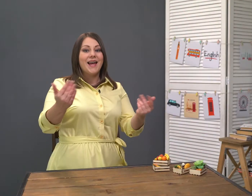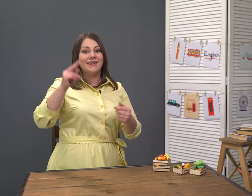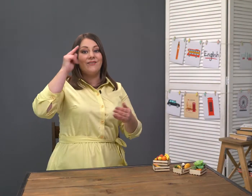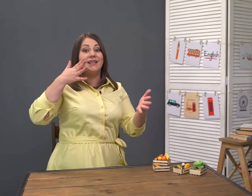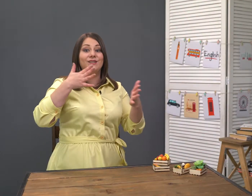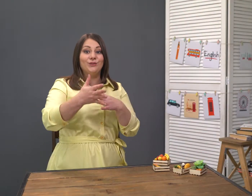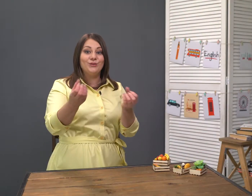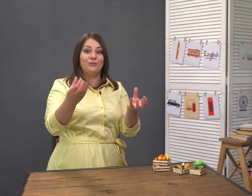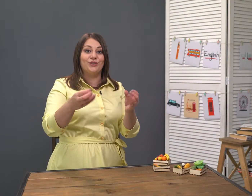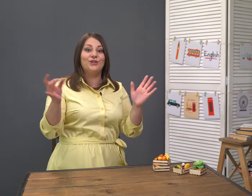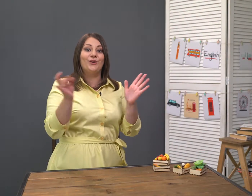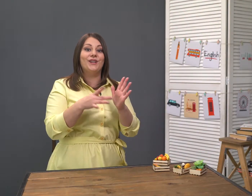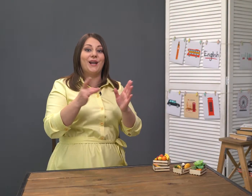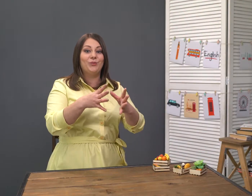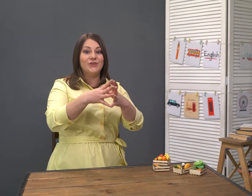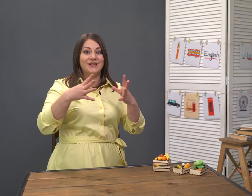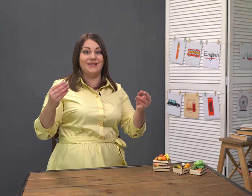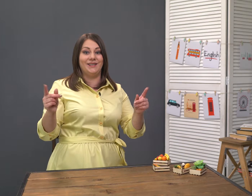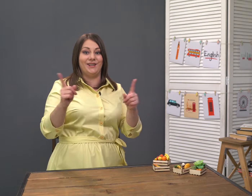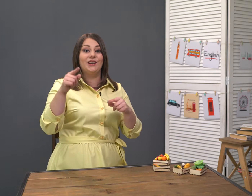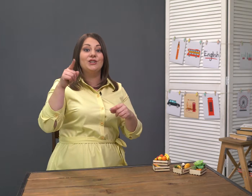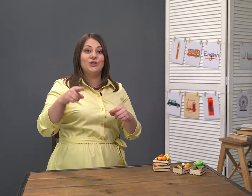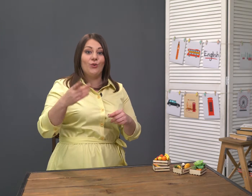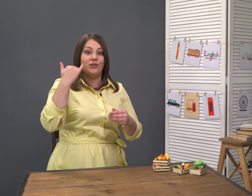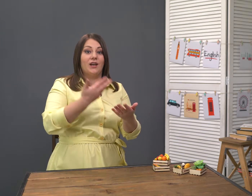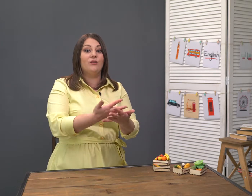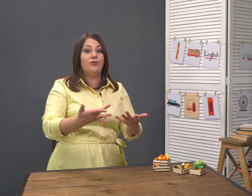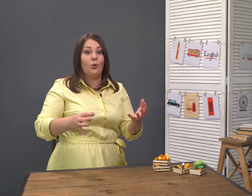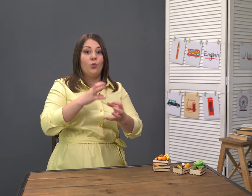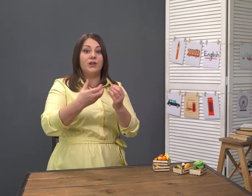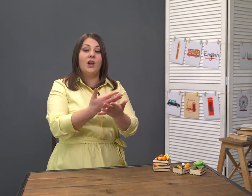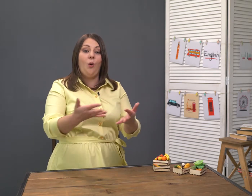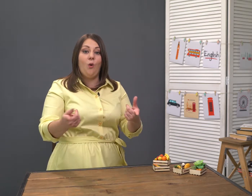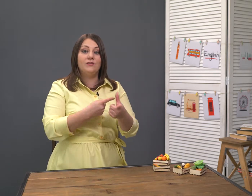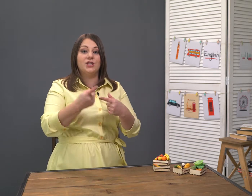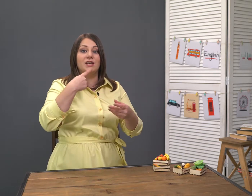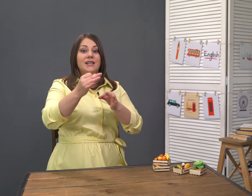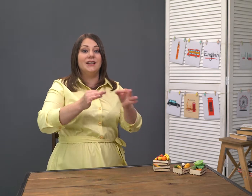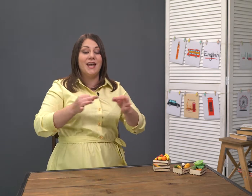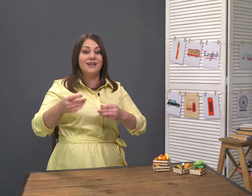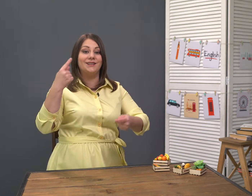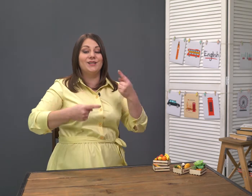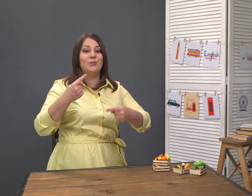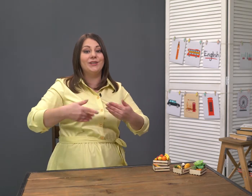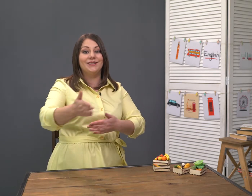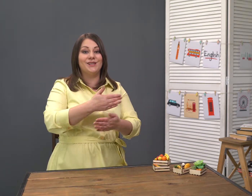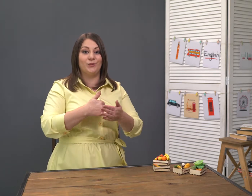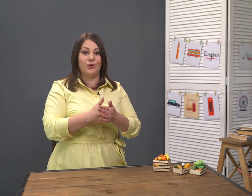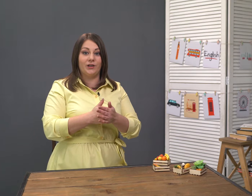Давайте выучим еще и арбуз с дыней. Что это? Фрукты, овощи или ягоды спорят до сих пор.